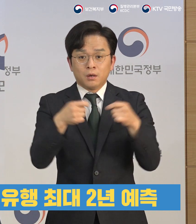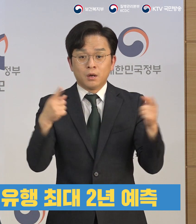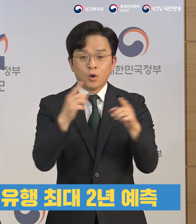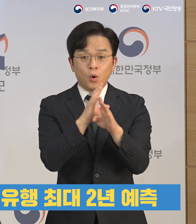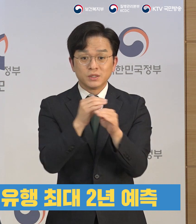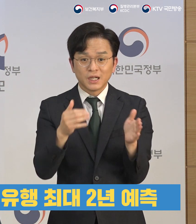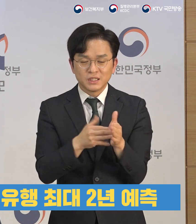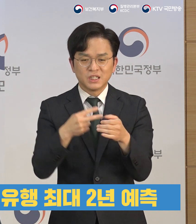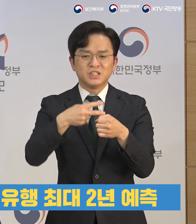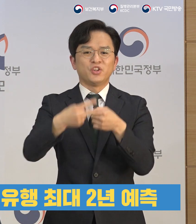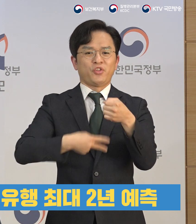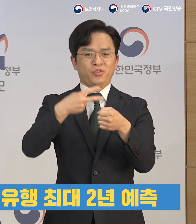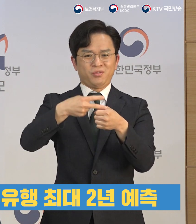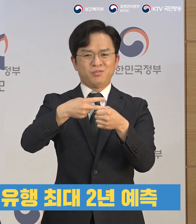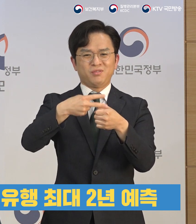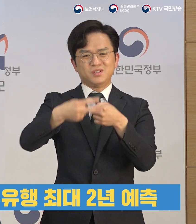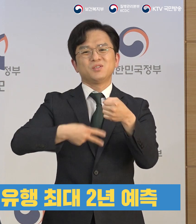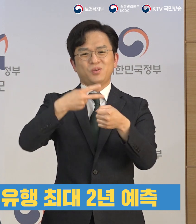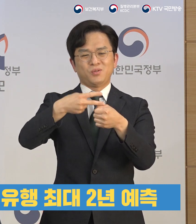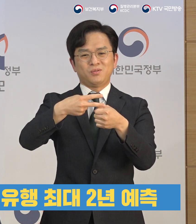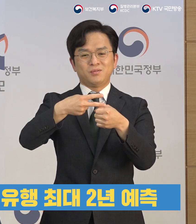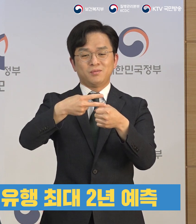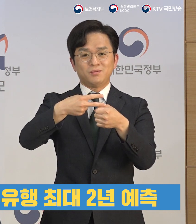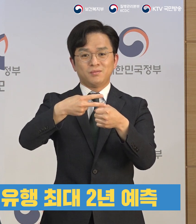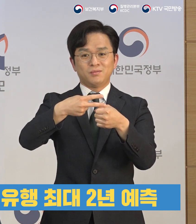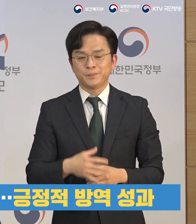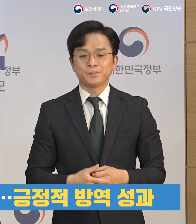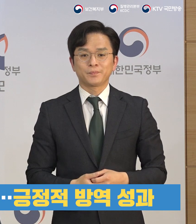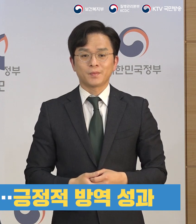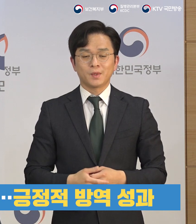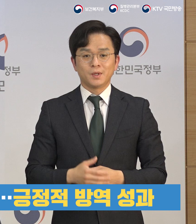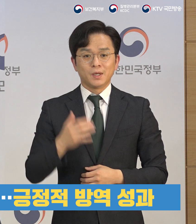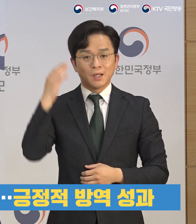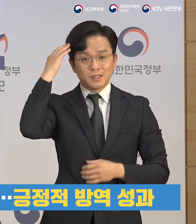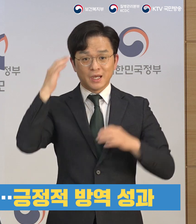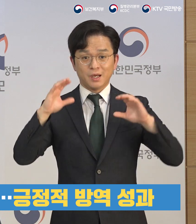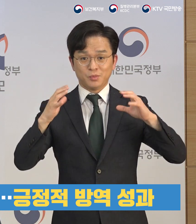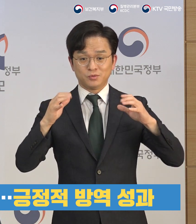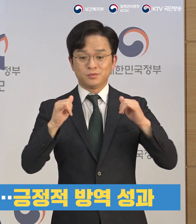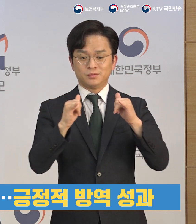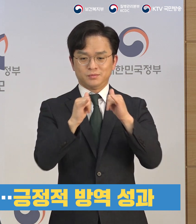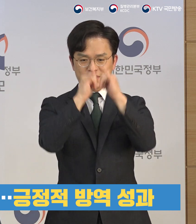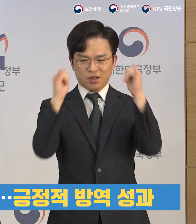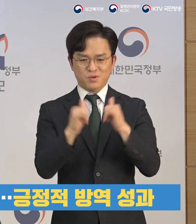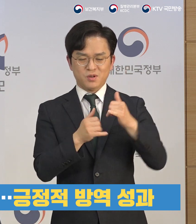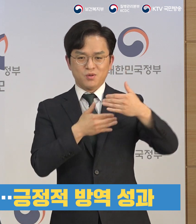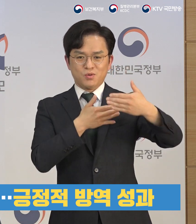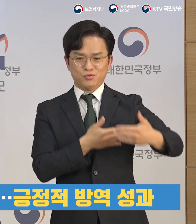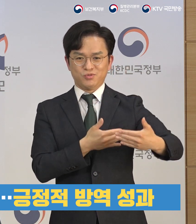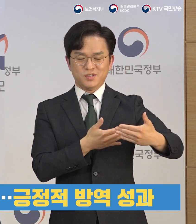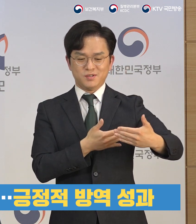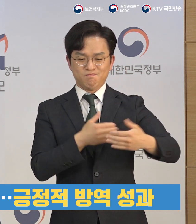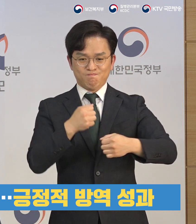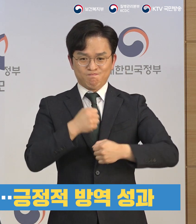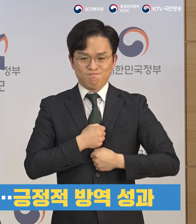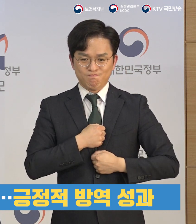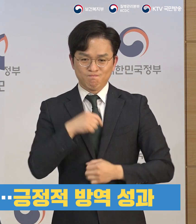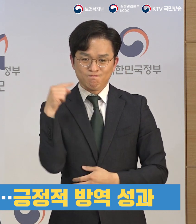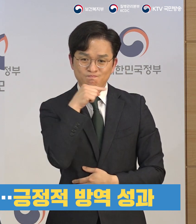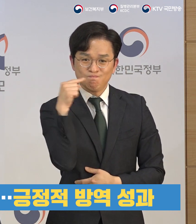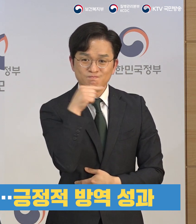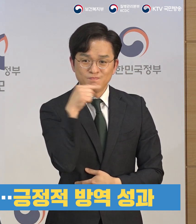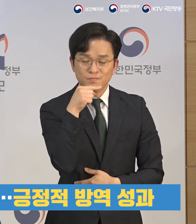상황이 이어질 수 있다고 예측하고 있습니다 그동안 우리 사회는 불편함과 어려움을 무릅쓰고